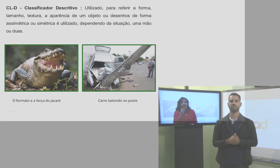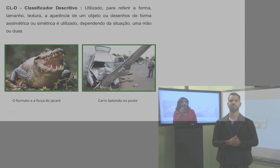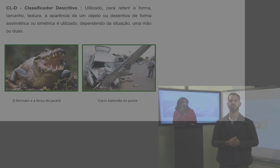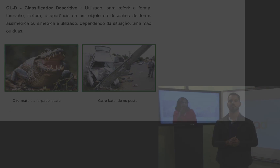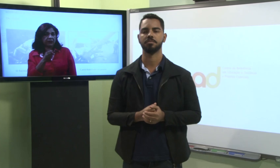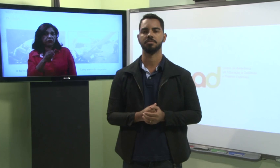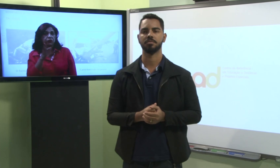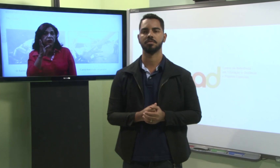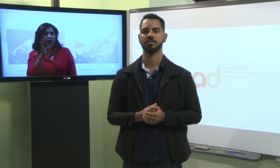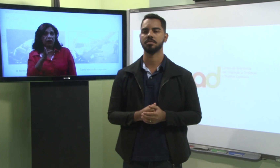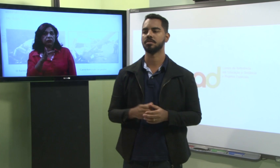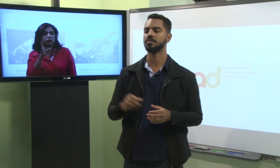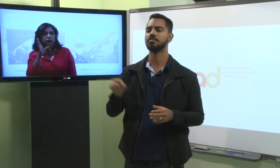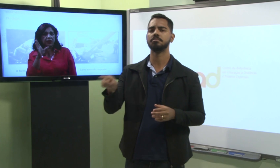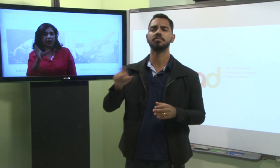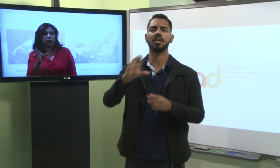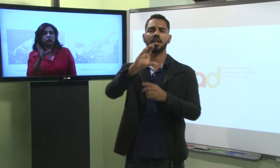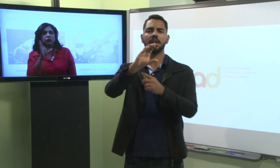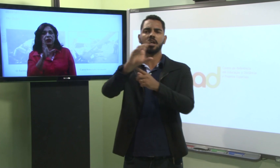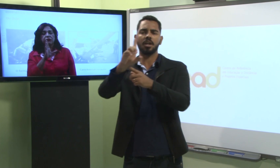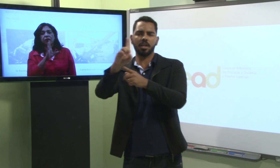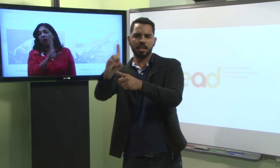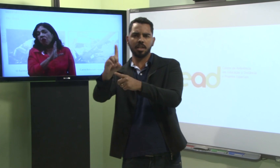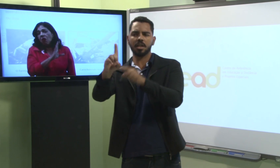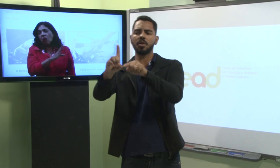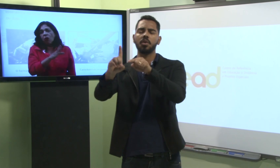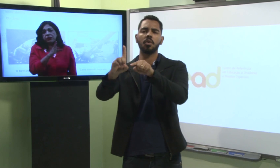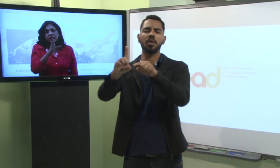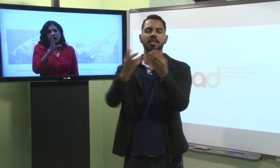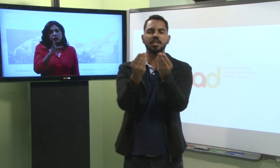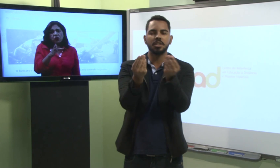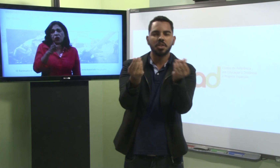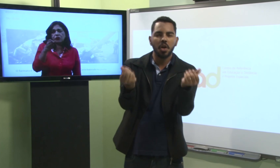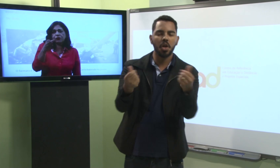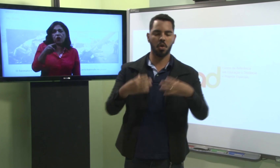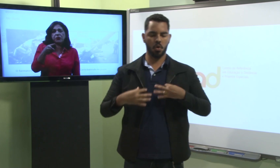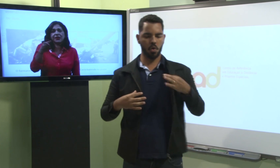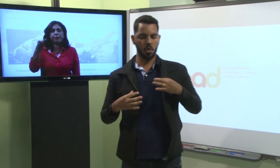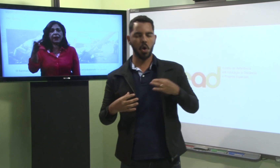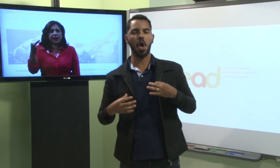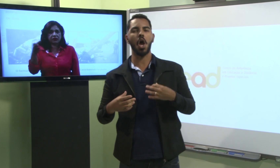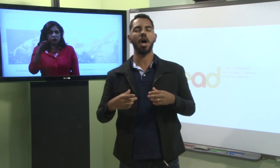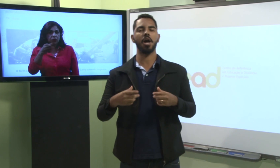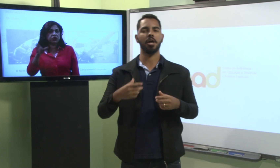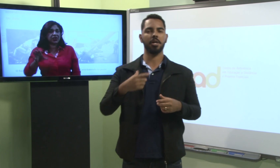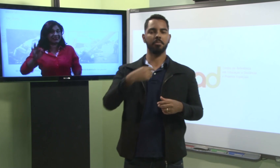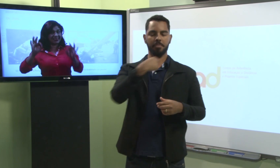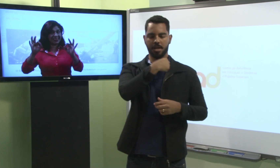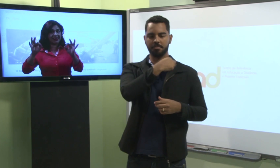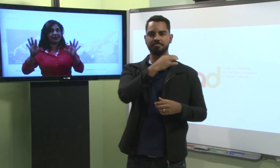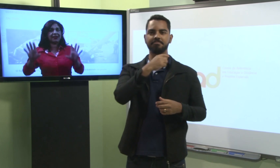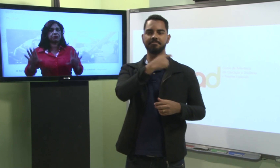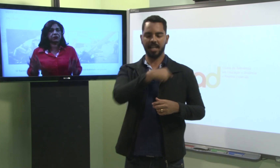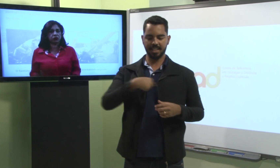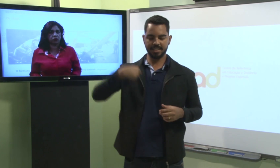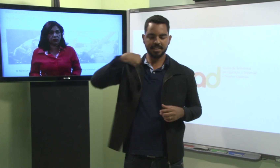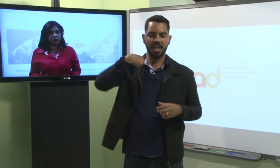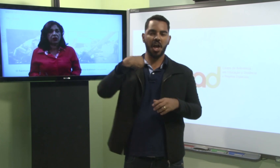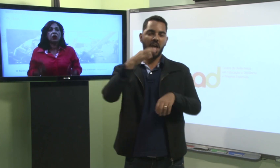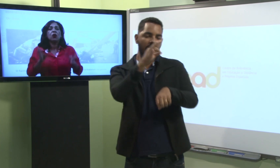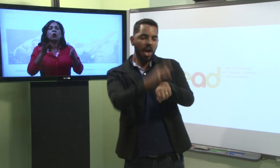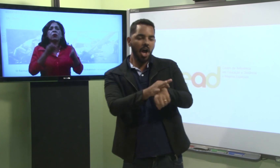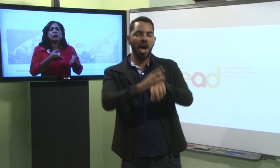slide, a textura, altura, largura, roupas, acessórios, formas e aparência dos objetos e das